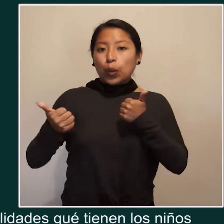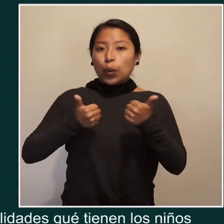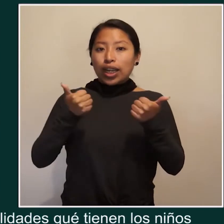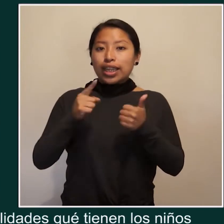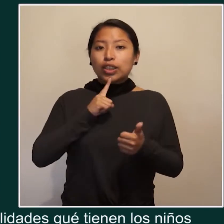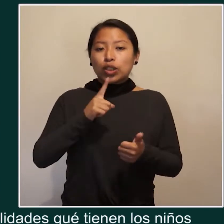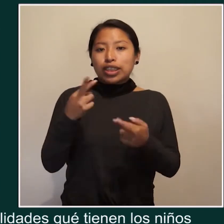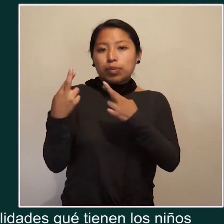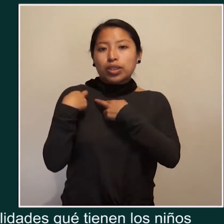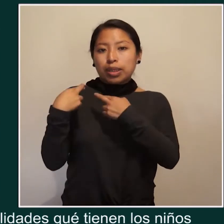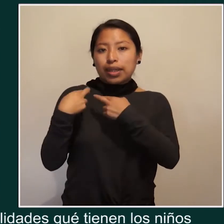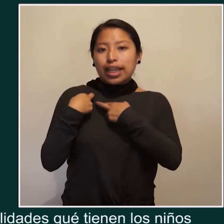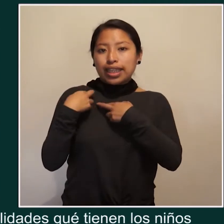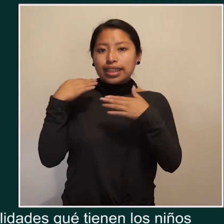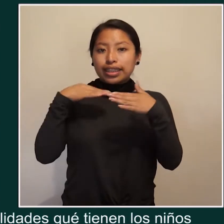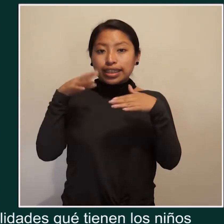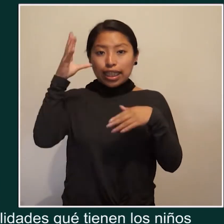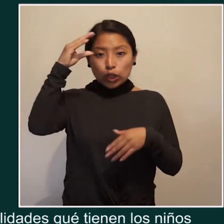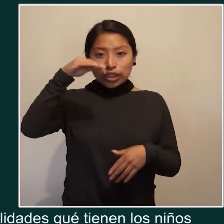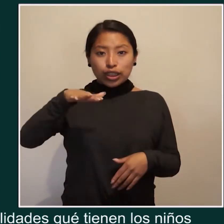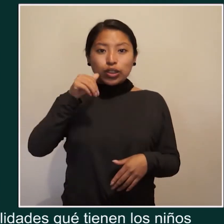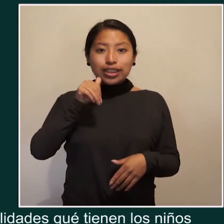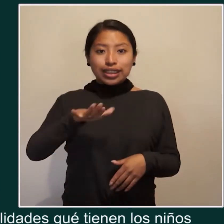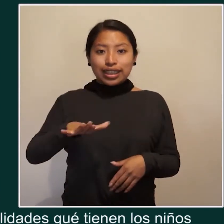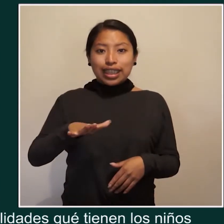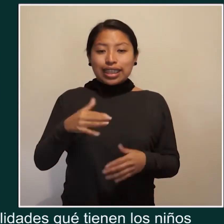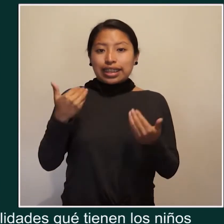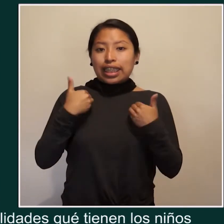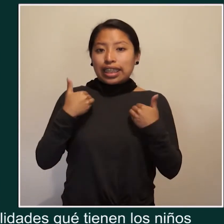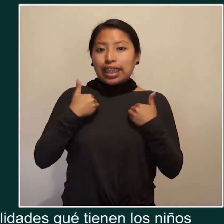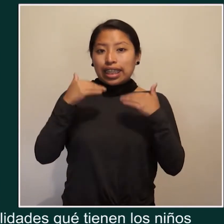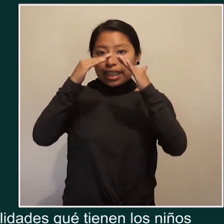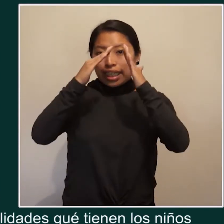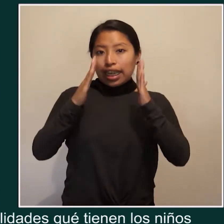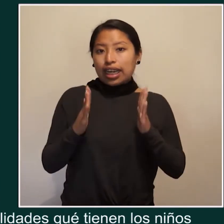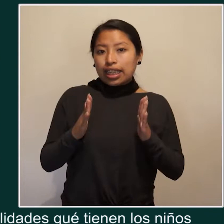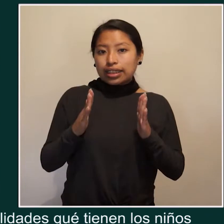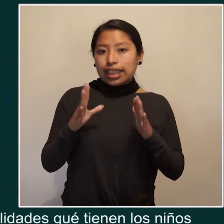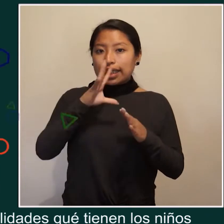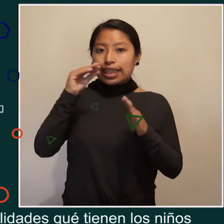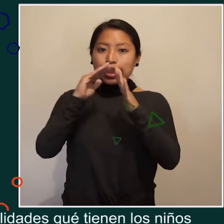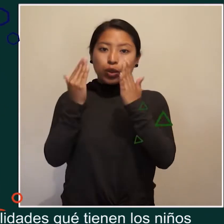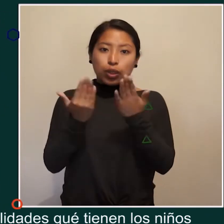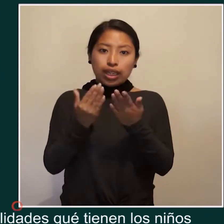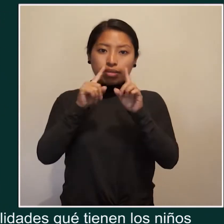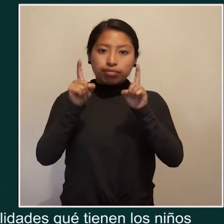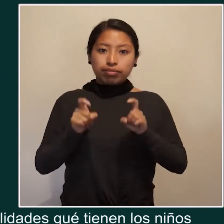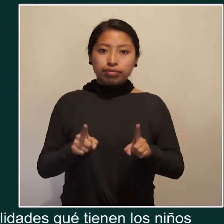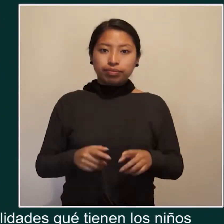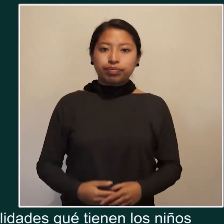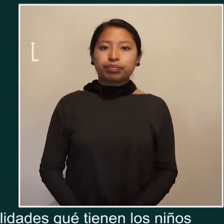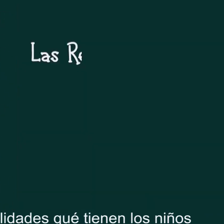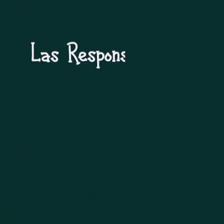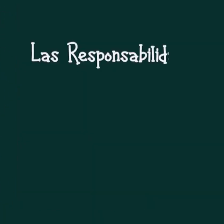¿Cuáles son las responsabilidades de los niños y niñas que tienen en la casa y en la escuela?